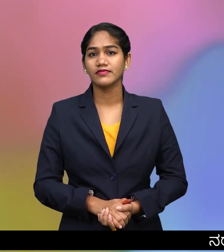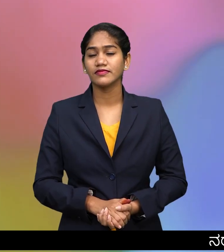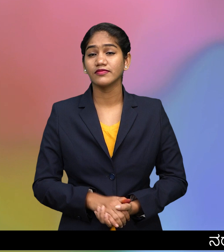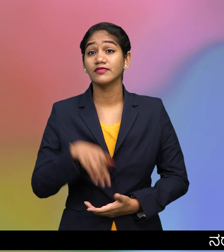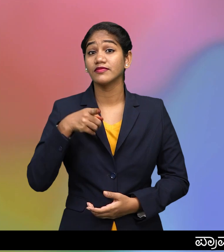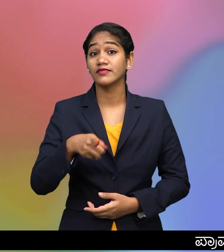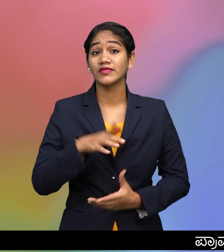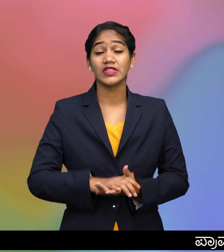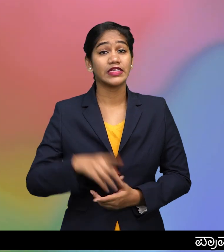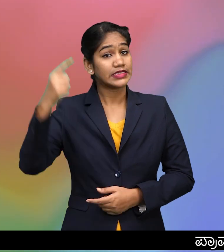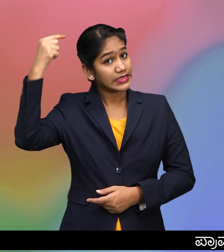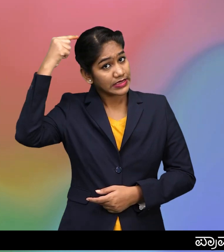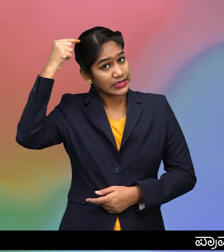ನರಮಂಡಲದ ಪ್ರಾಮುಖ್ಯತೆ ಏನು?